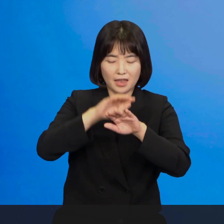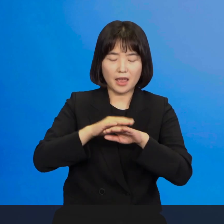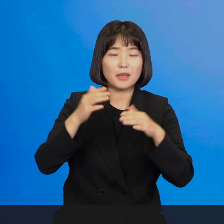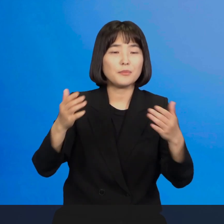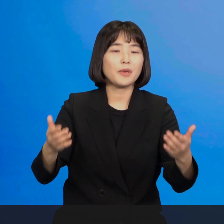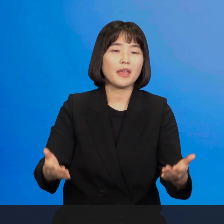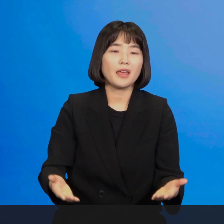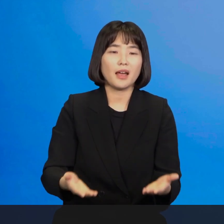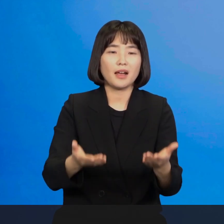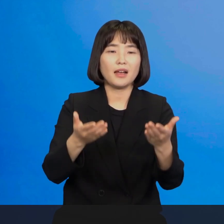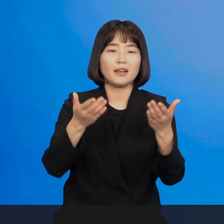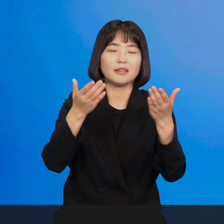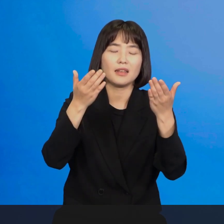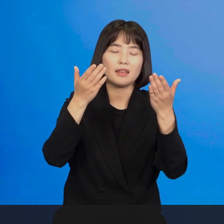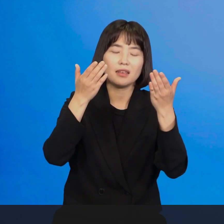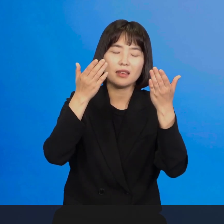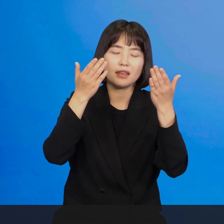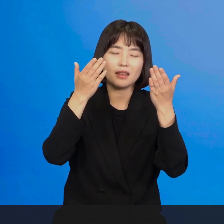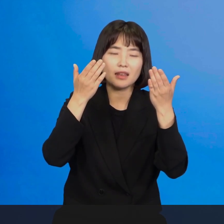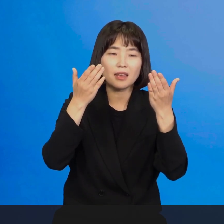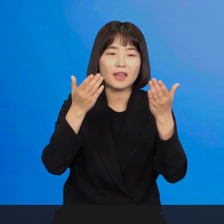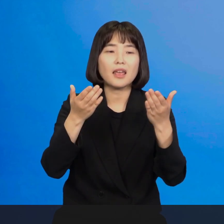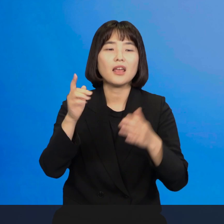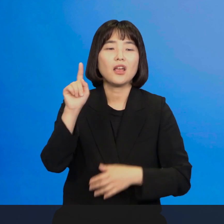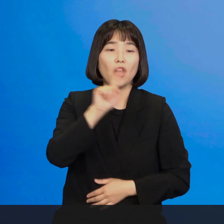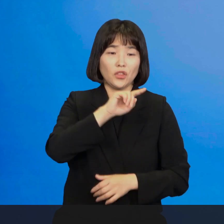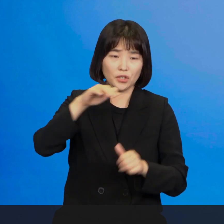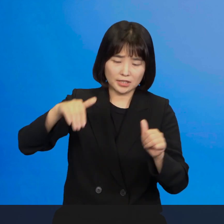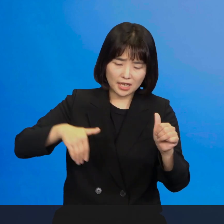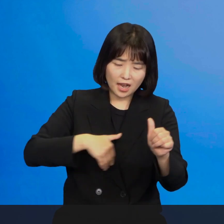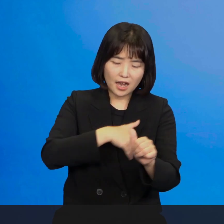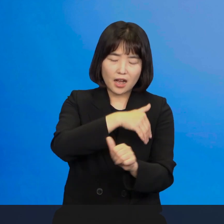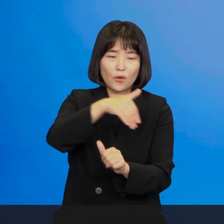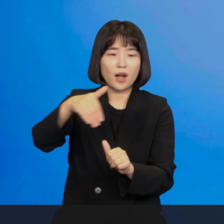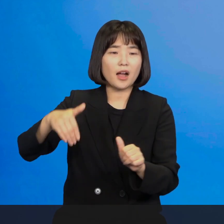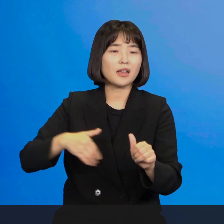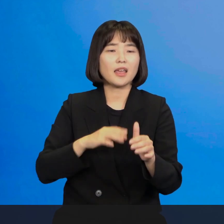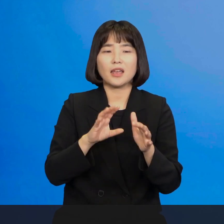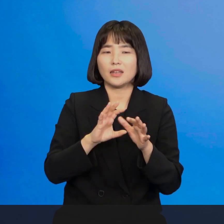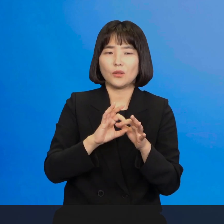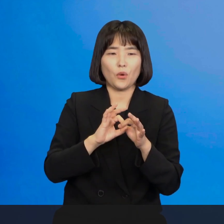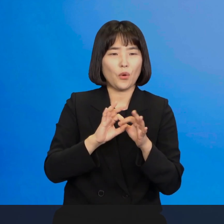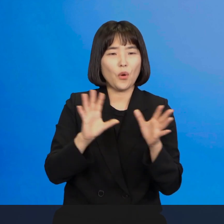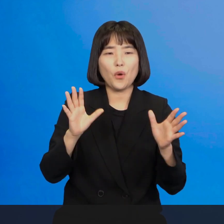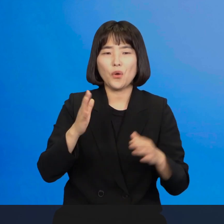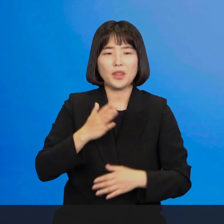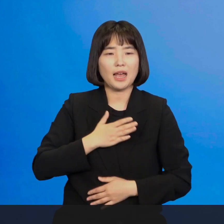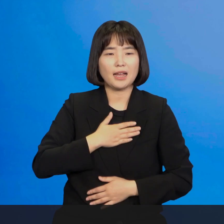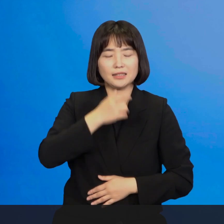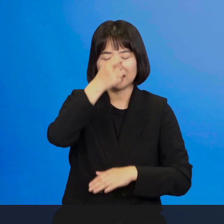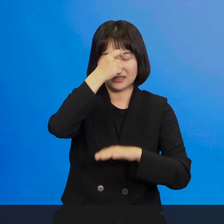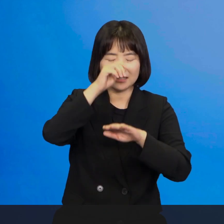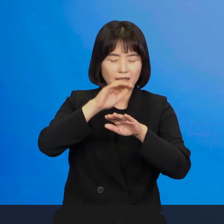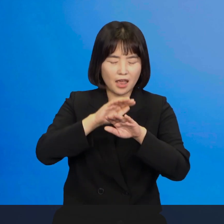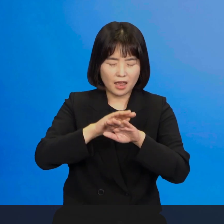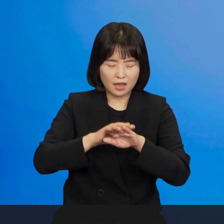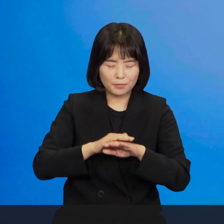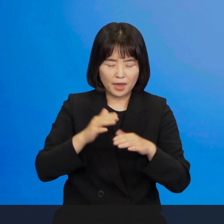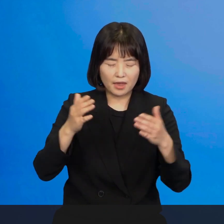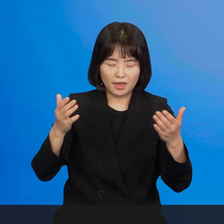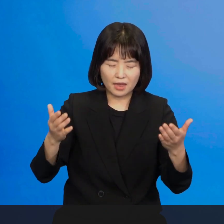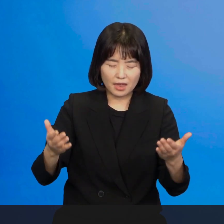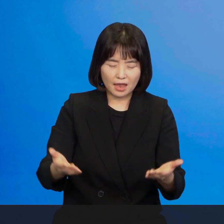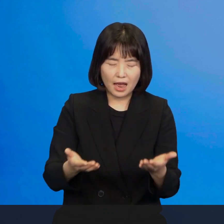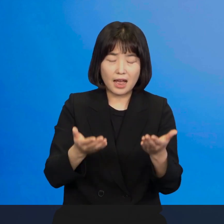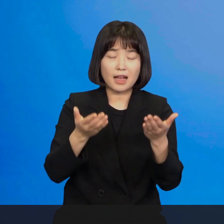나는 예배하네. 어떤 상황에도 우리 한 번 더 찬양합니다. 우리의